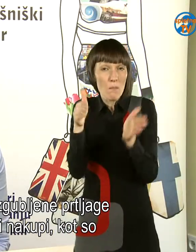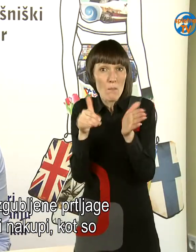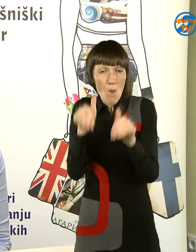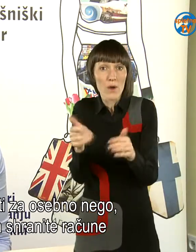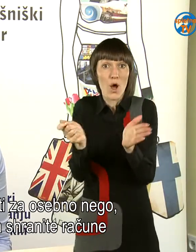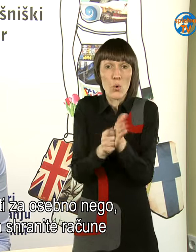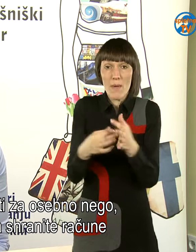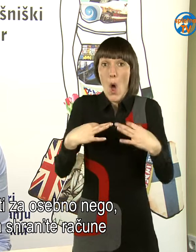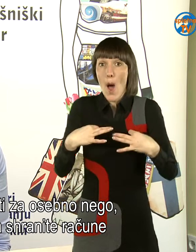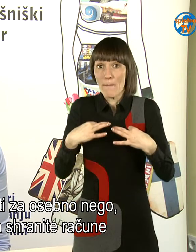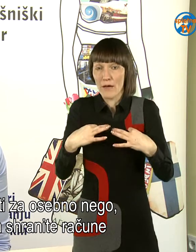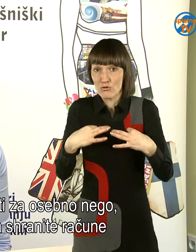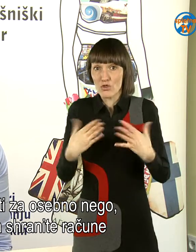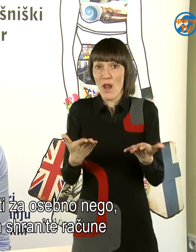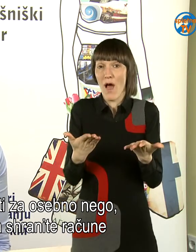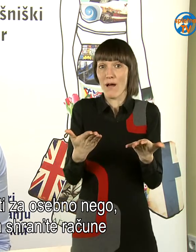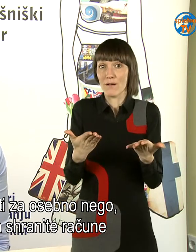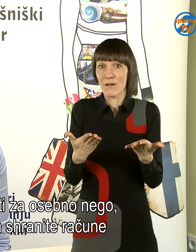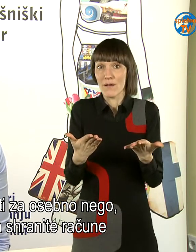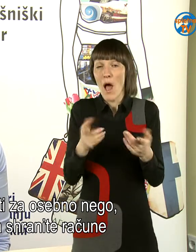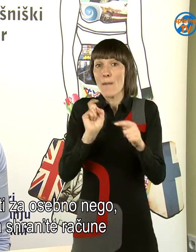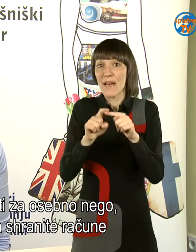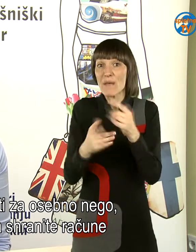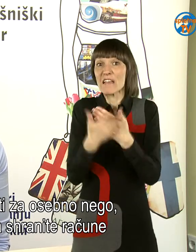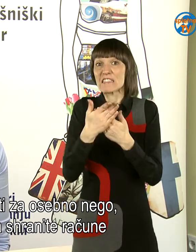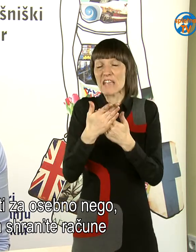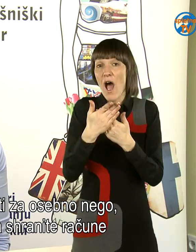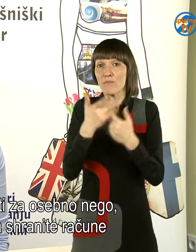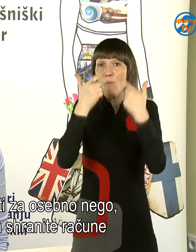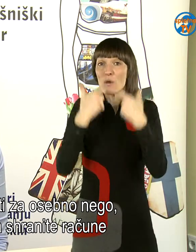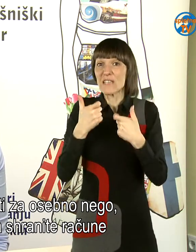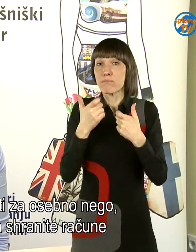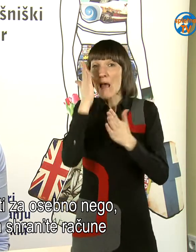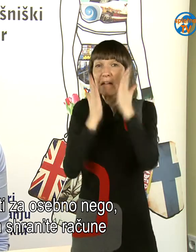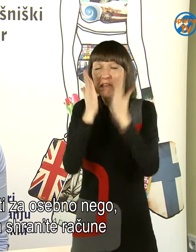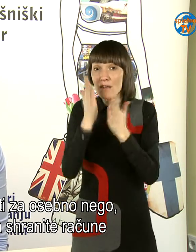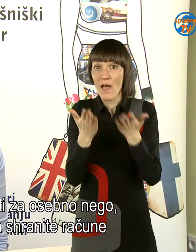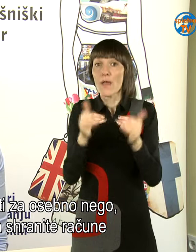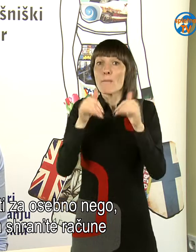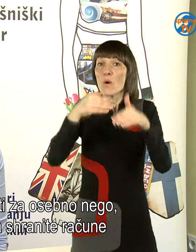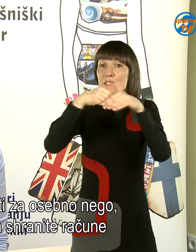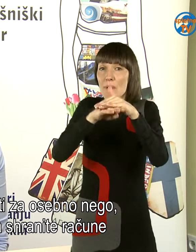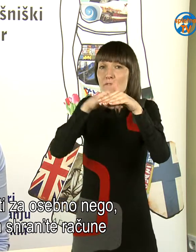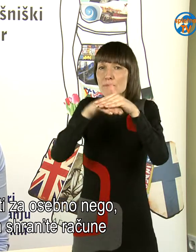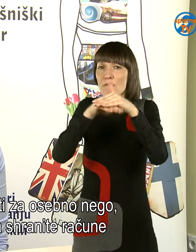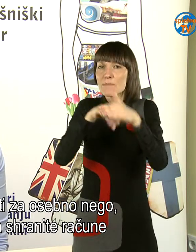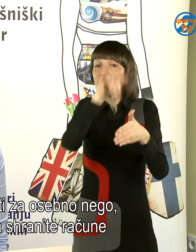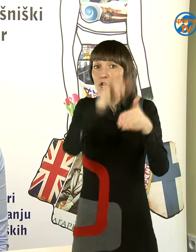morali kupiti oblačila, predmete za osebno nego, vam svetujemo, da shranite račune in